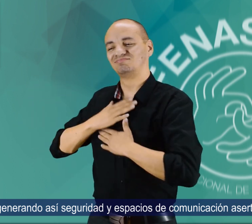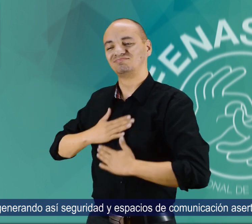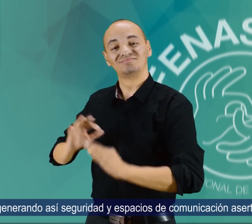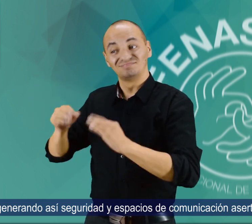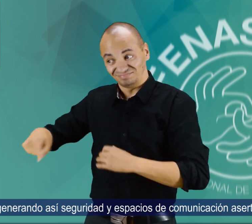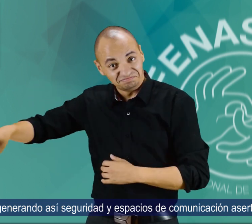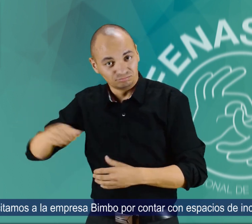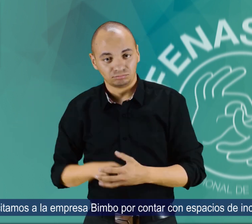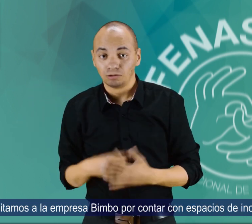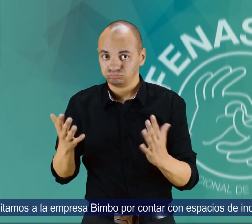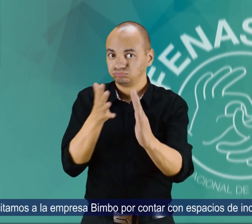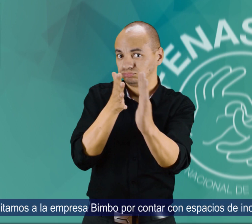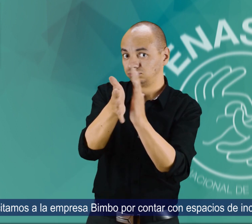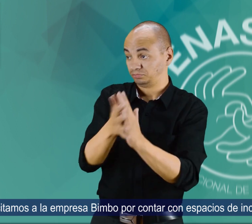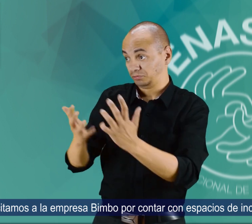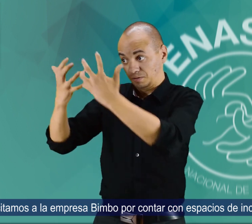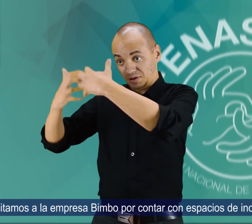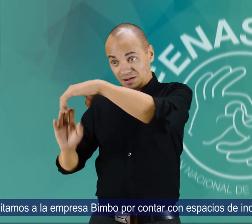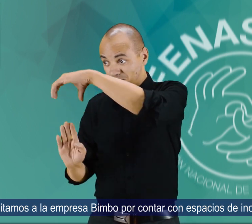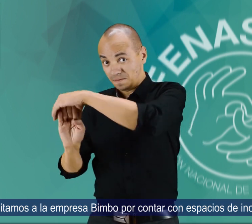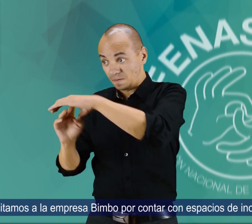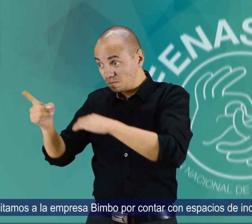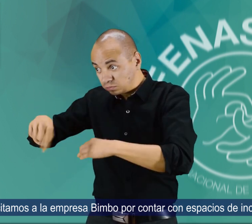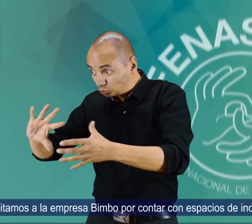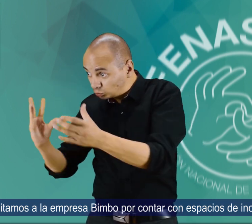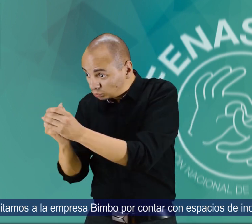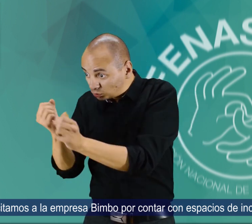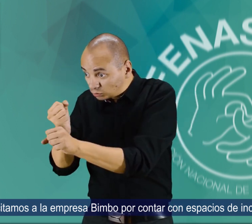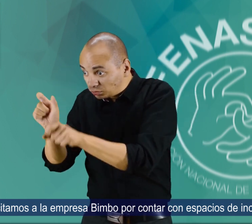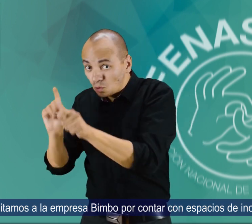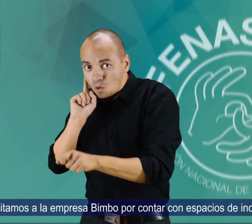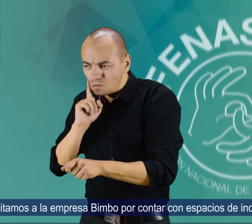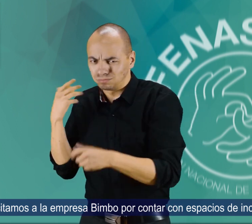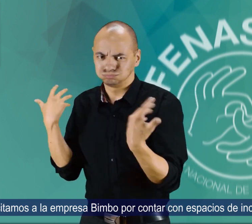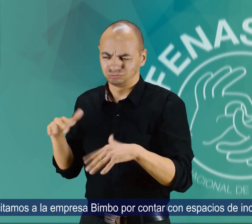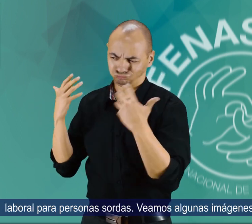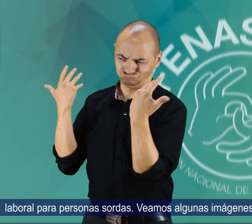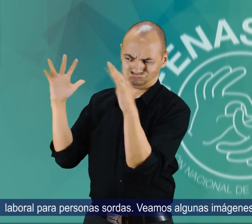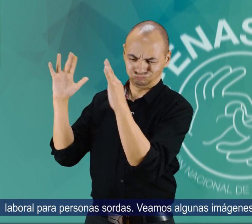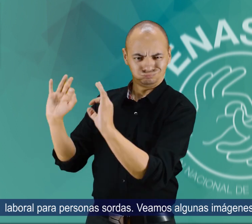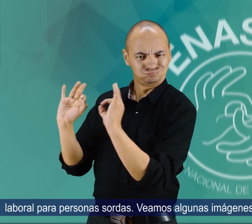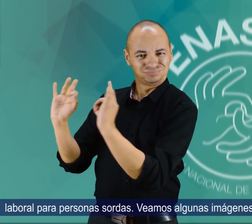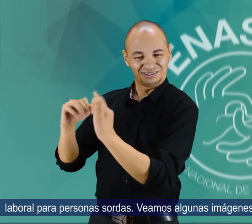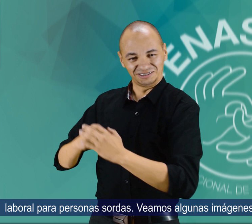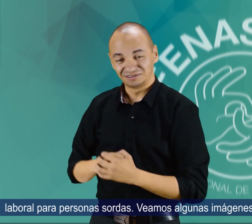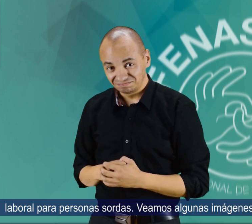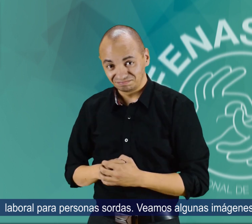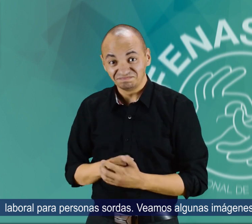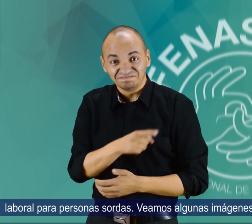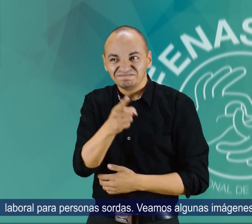comunicación asertiva. Felicitamos a la empresa Bimbo por contar con espacios de inclusión laboral para personas sordas.